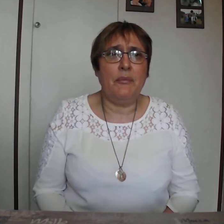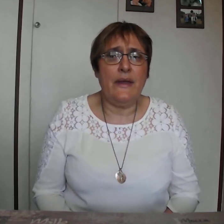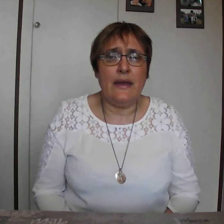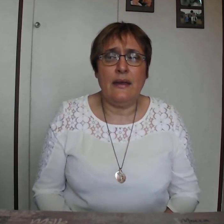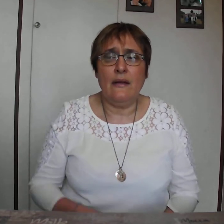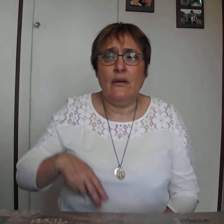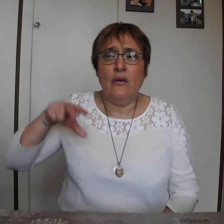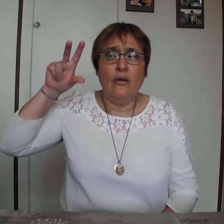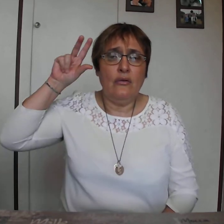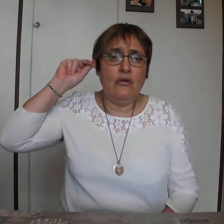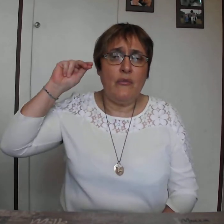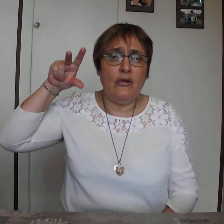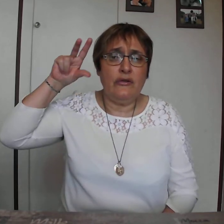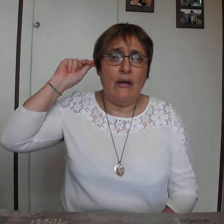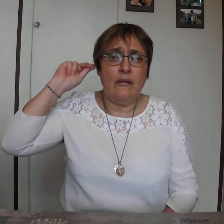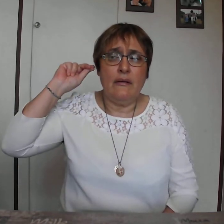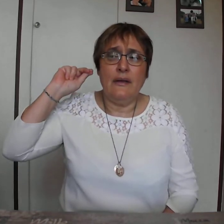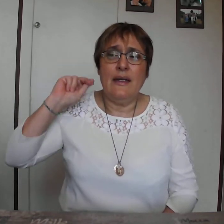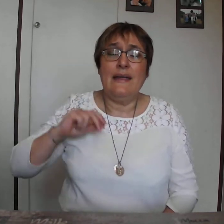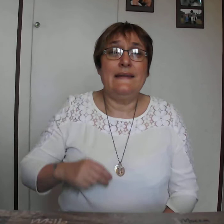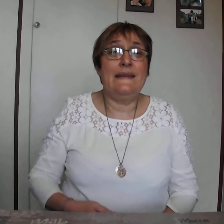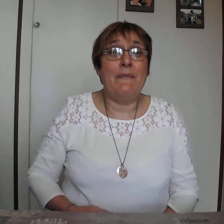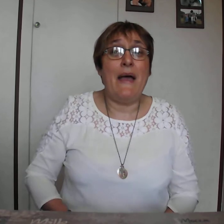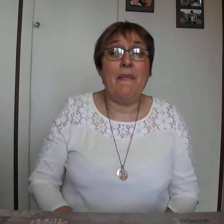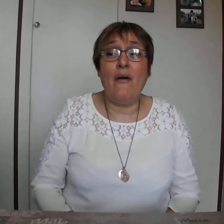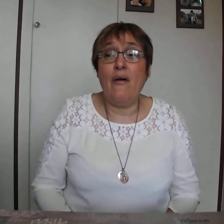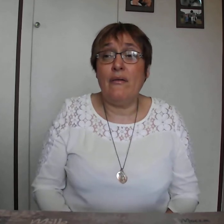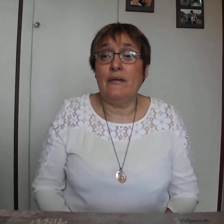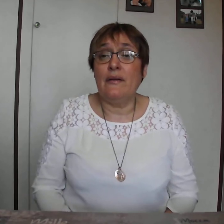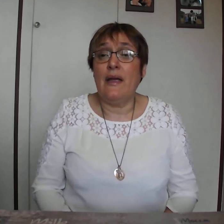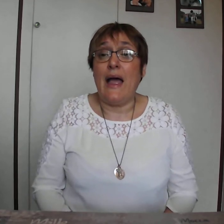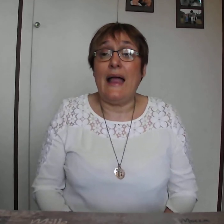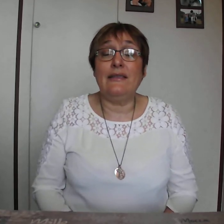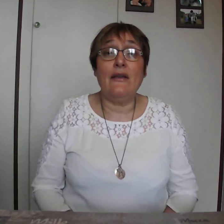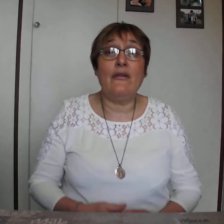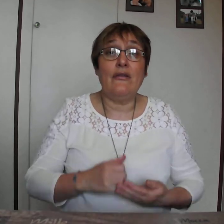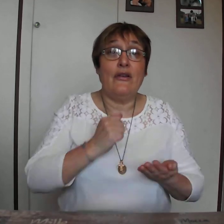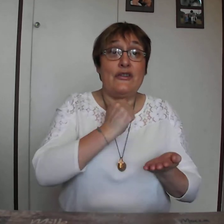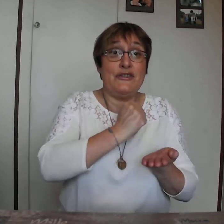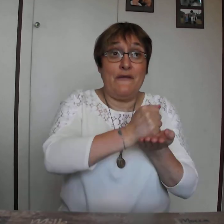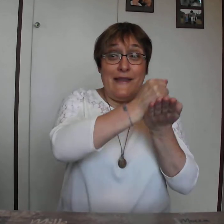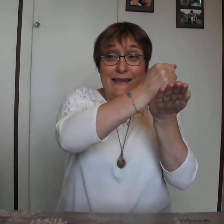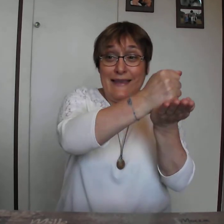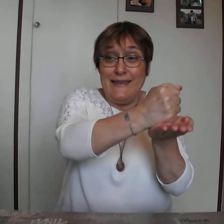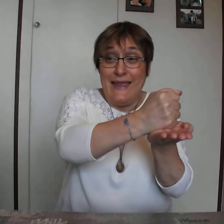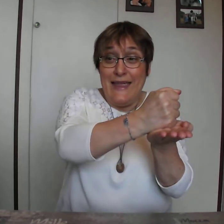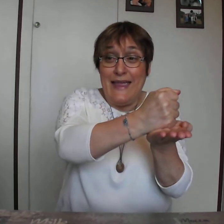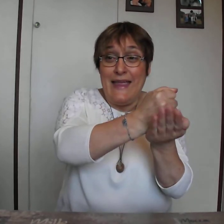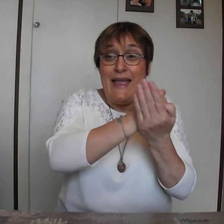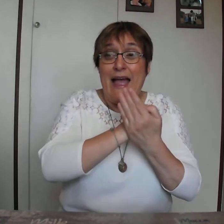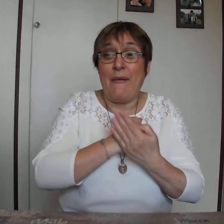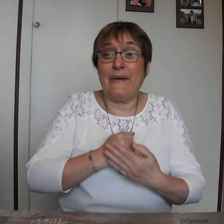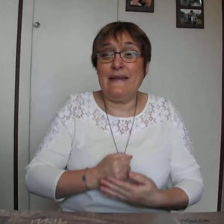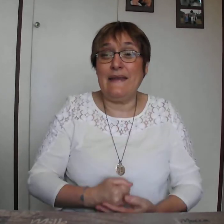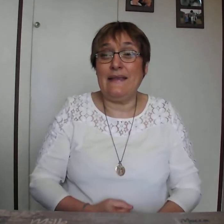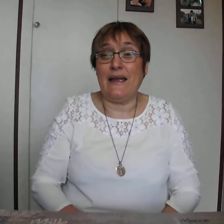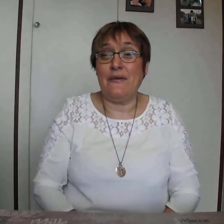Tipouic, tu m'entends? C'est maman. Attends, je vais t'aider à briser ta